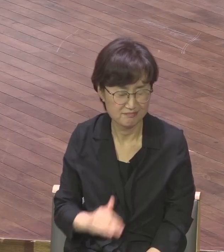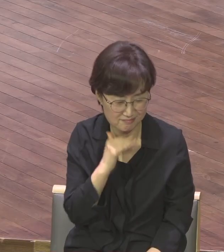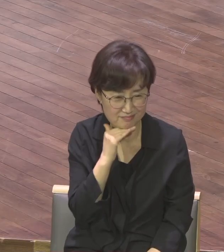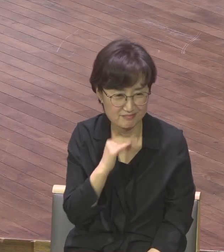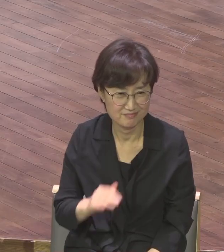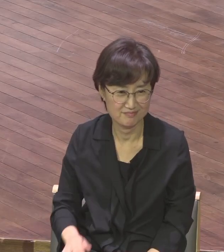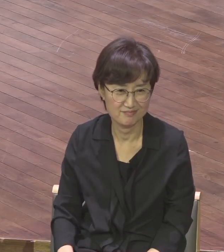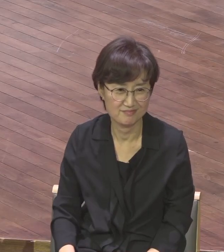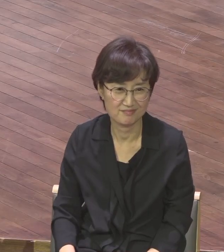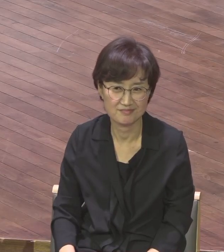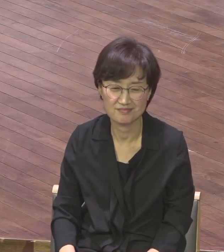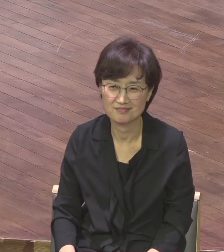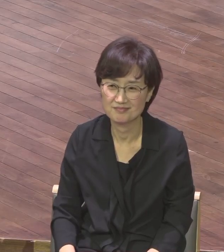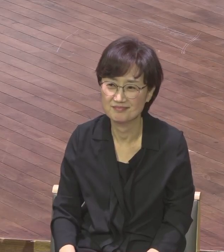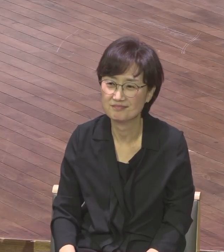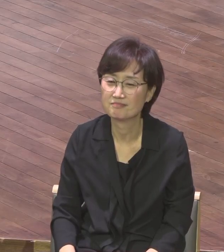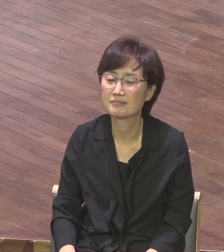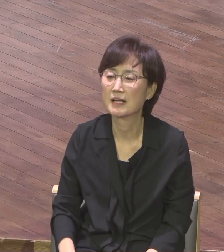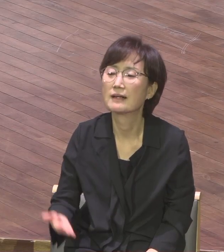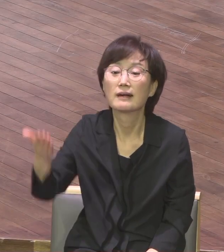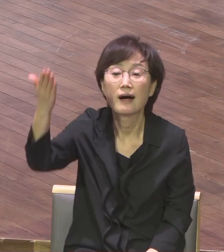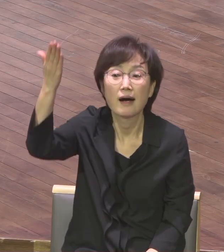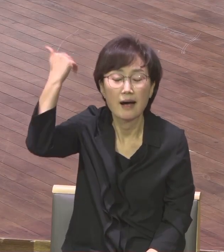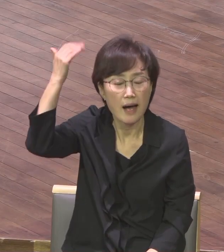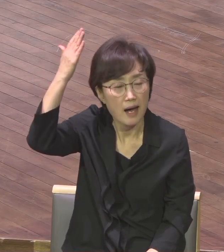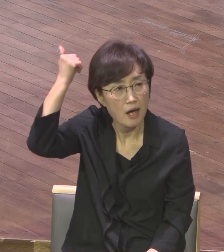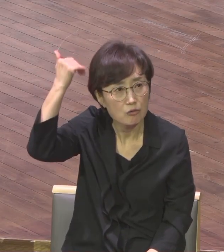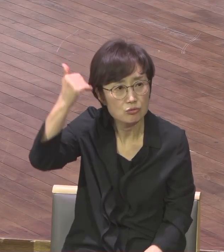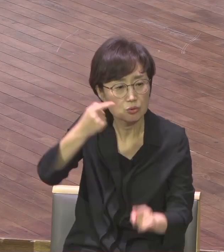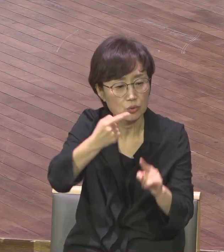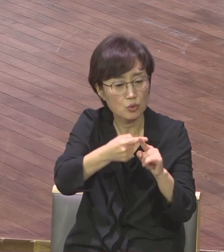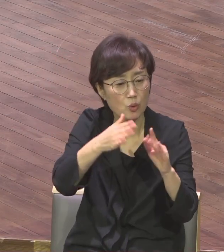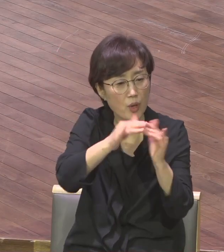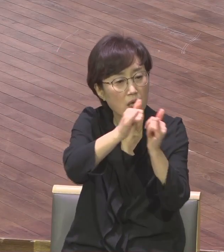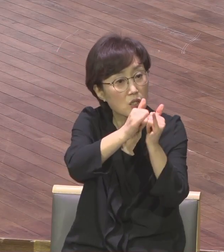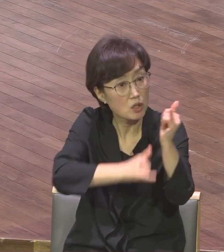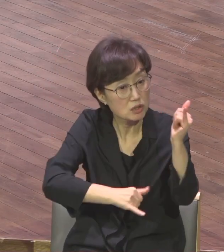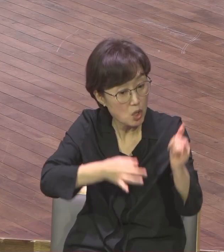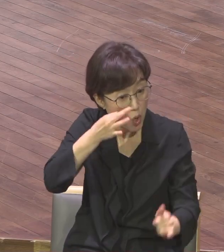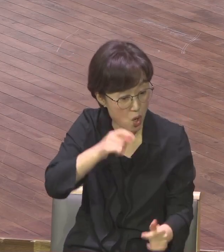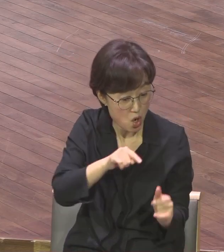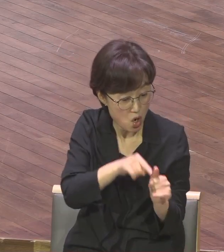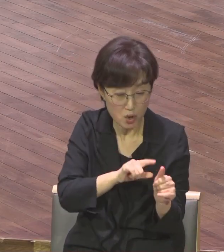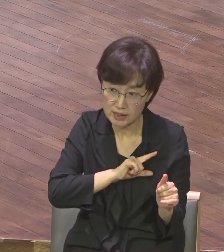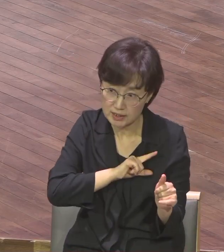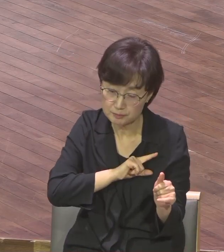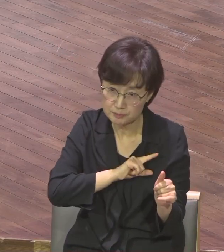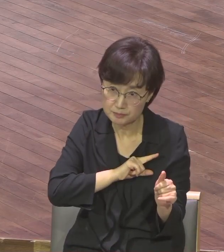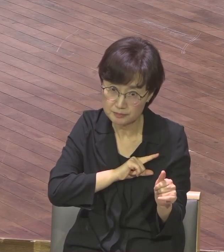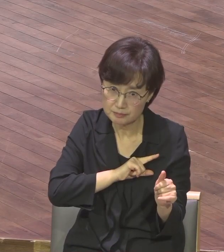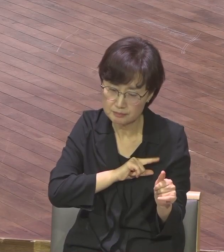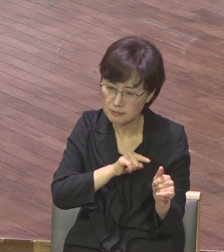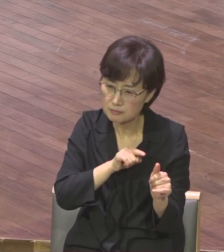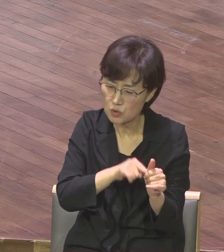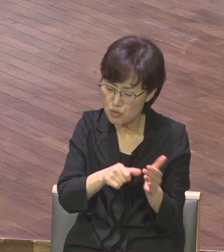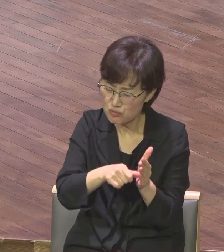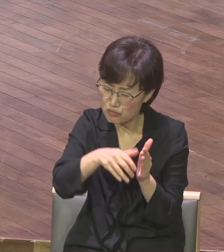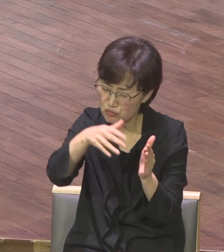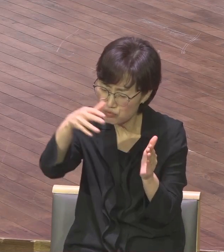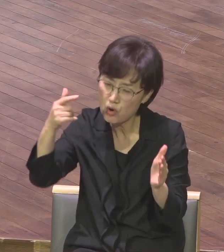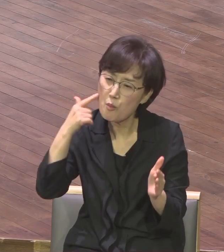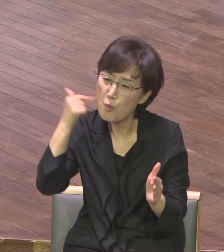우리나라 초창기 교회사에 보면 예수천당, 불신지옥, 이걸 아주